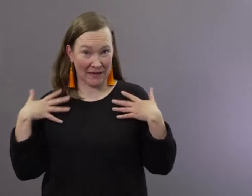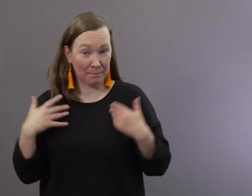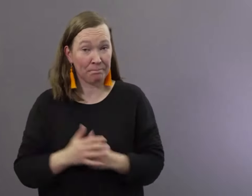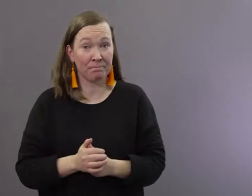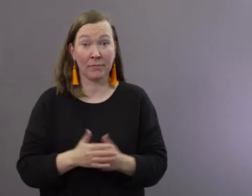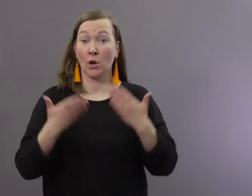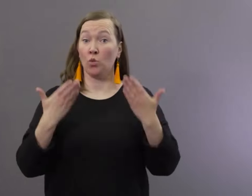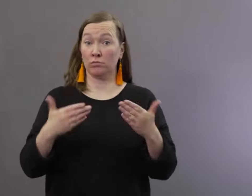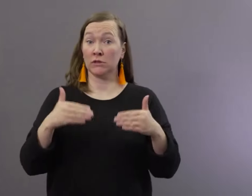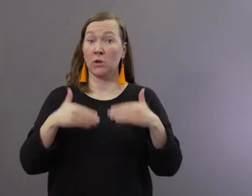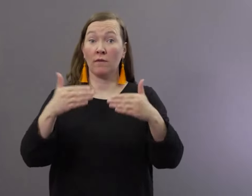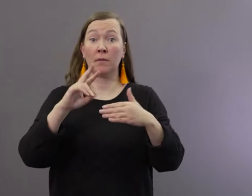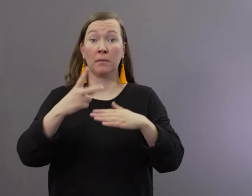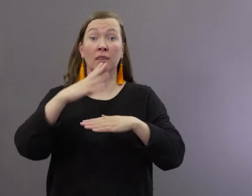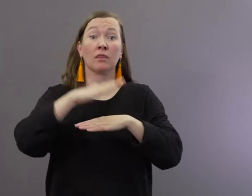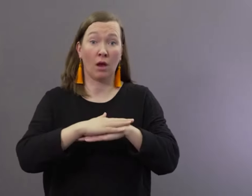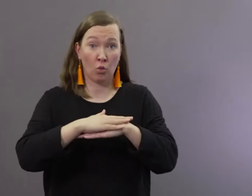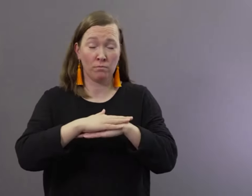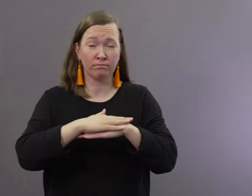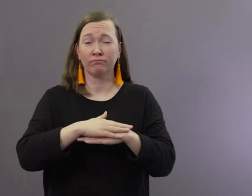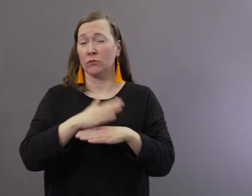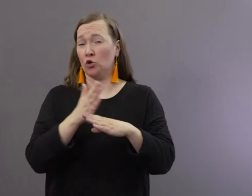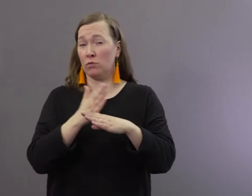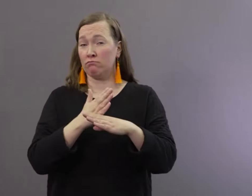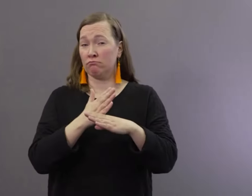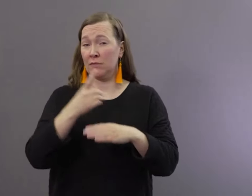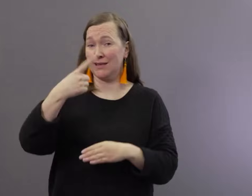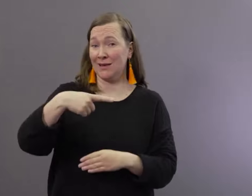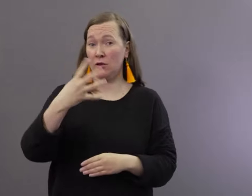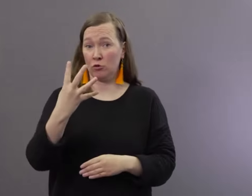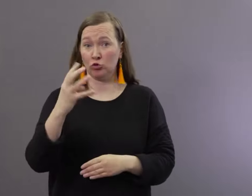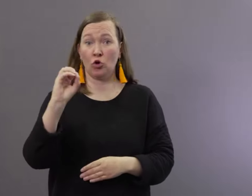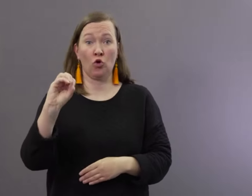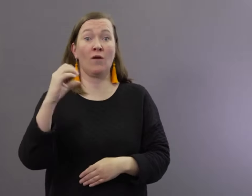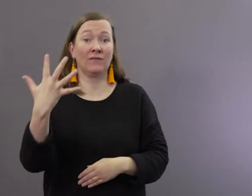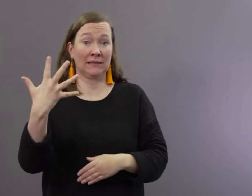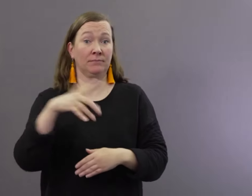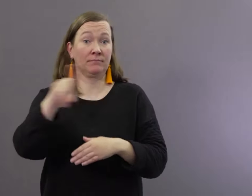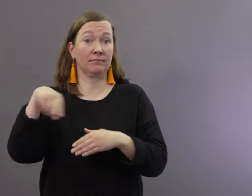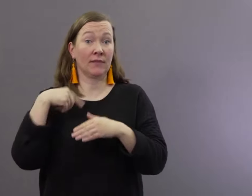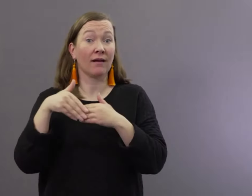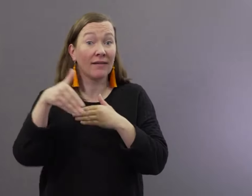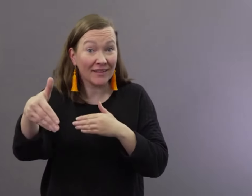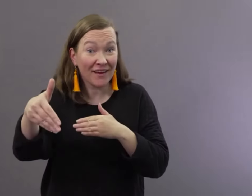Kiitoksia Kaisa ja Pikke. Nyt meillä on vuorossa tauko. Pidetään noin